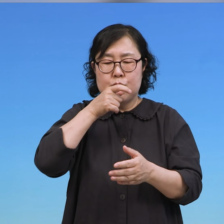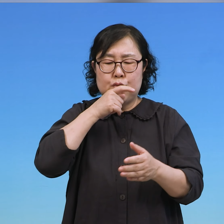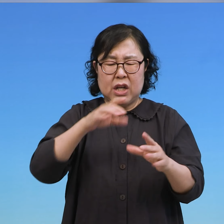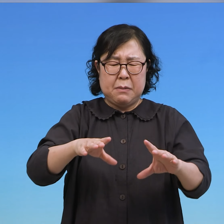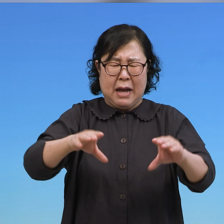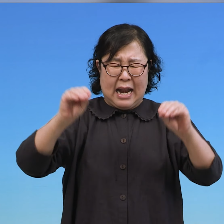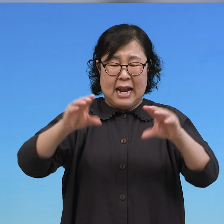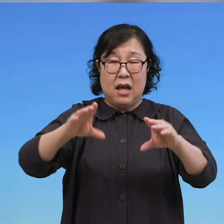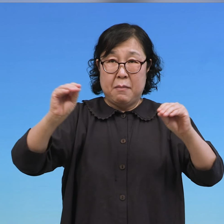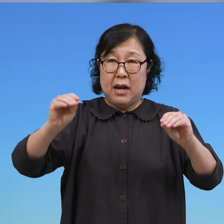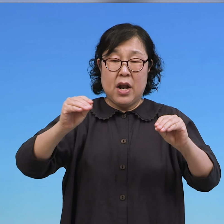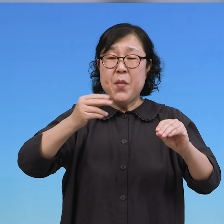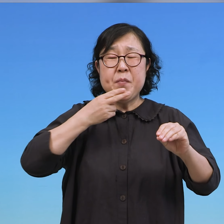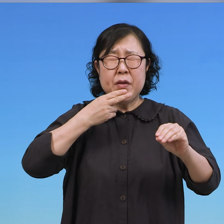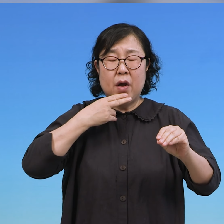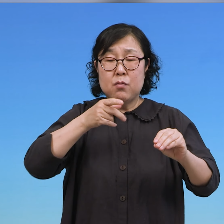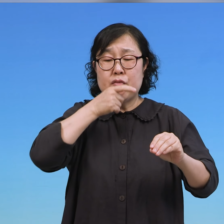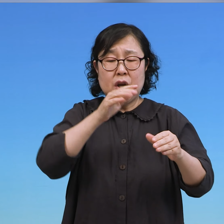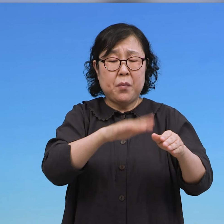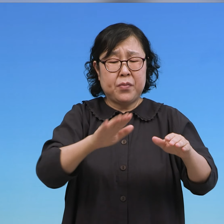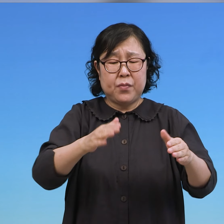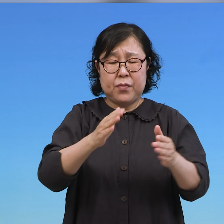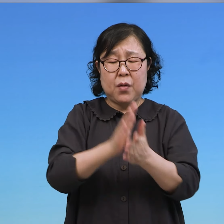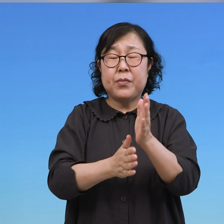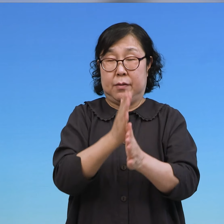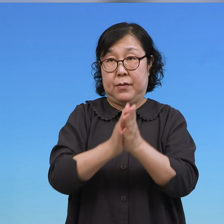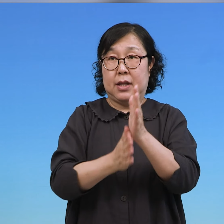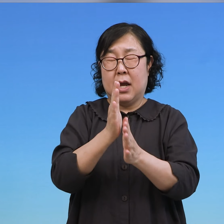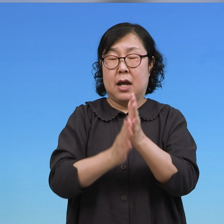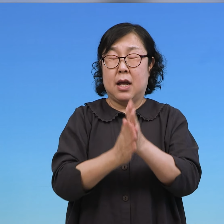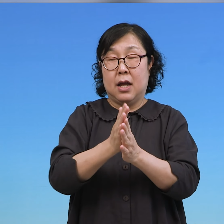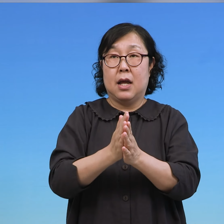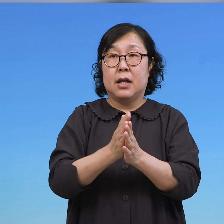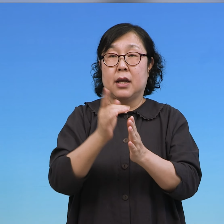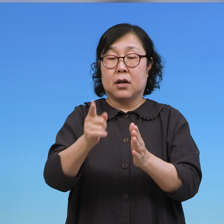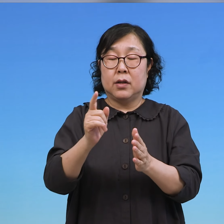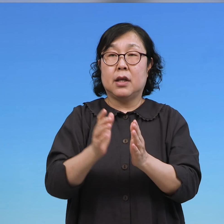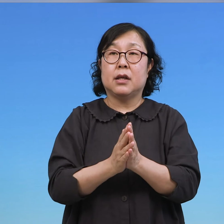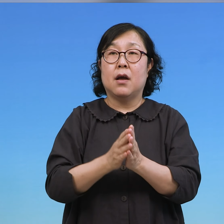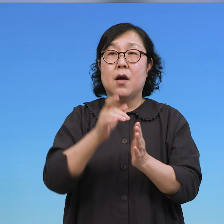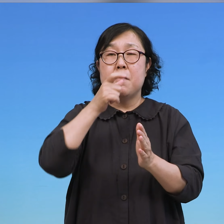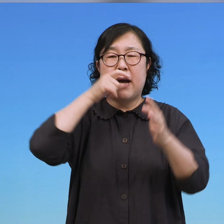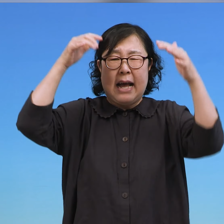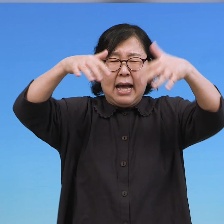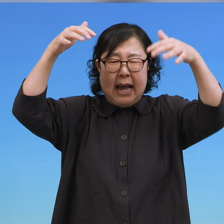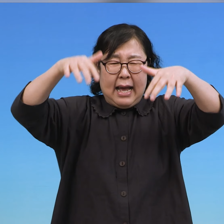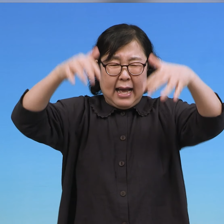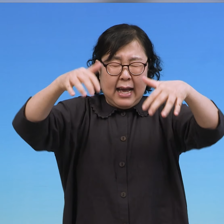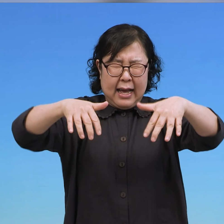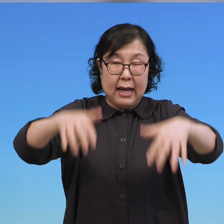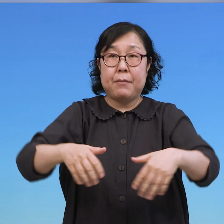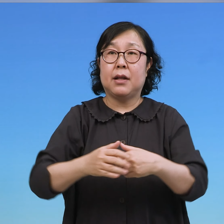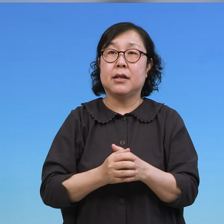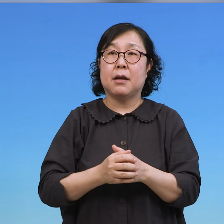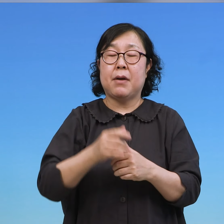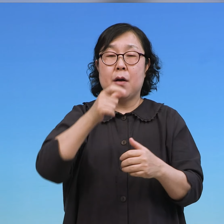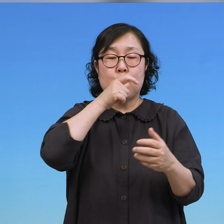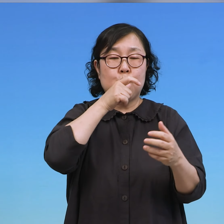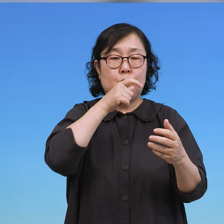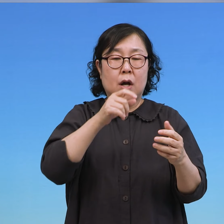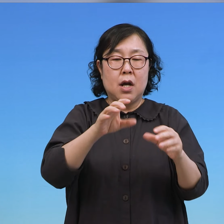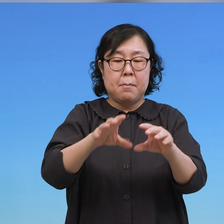뭐고 다 말라 비틀어져 있는 겁니다. 그랬다가 이제 갑자기 거기에 이제 막 폭우가 쏟아지고